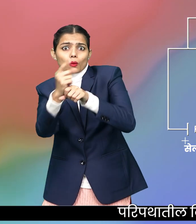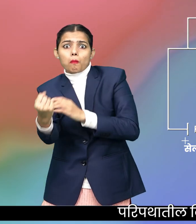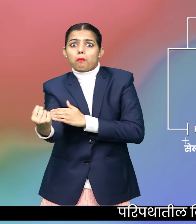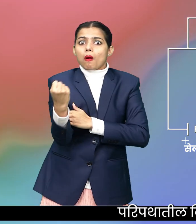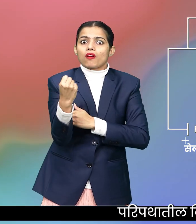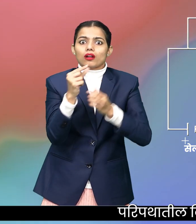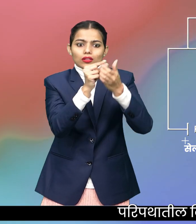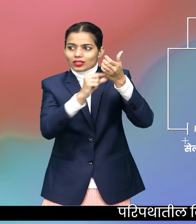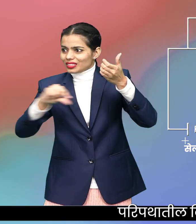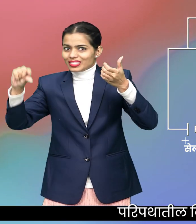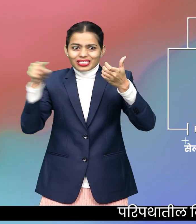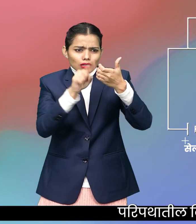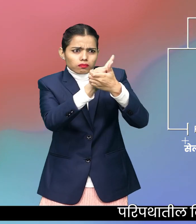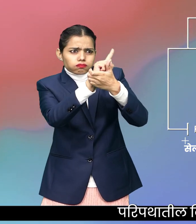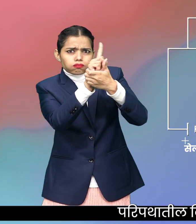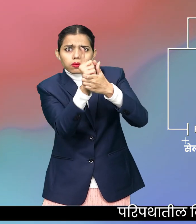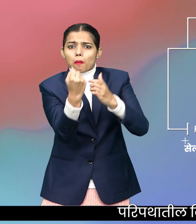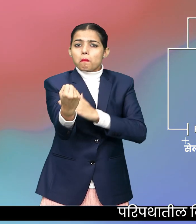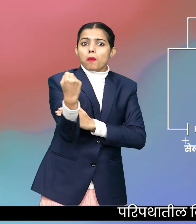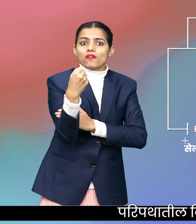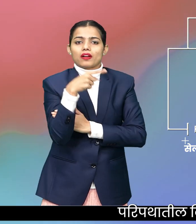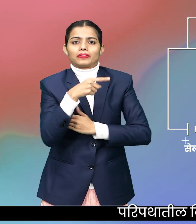परिपथातील विभवांतर मोजणारे उपकरण.